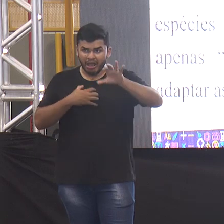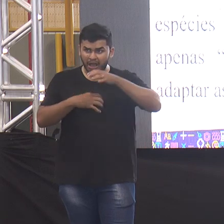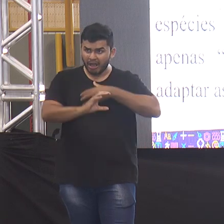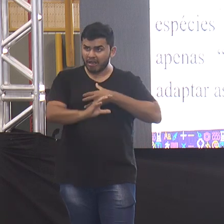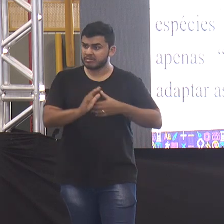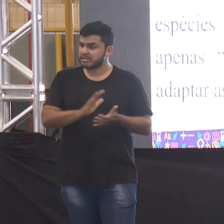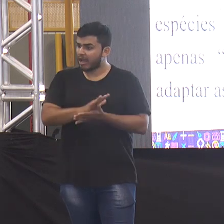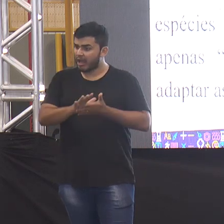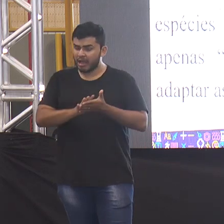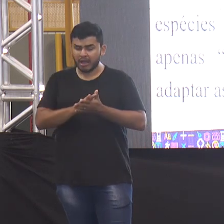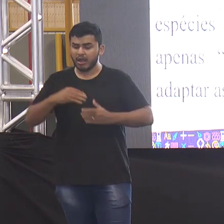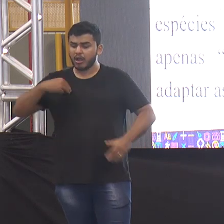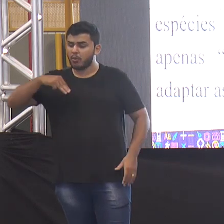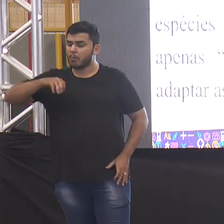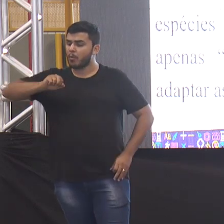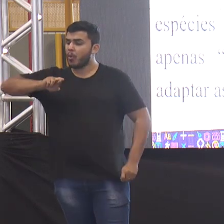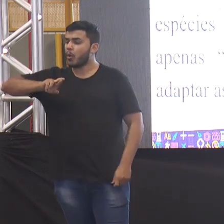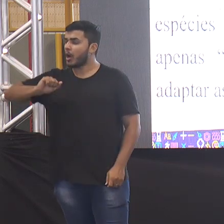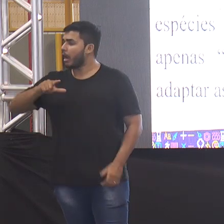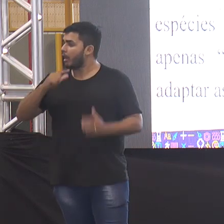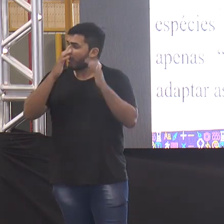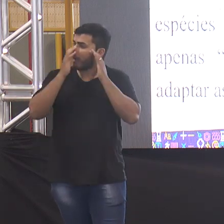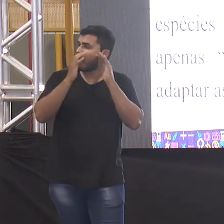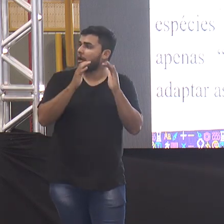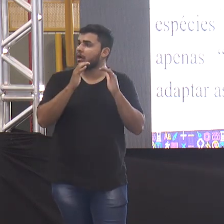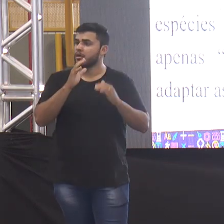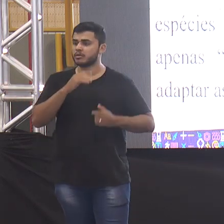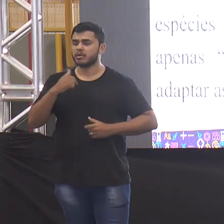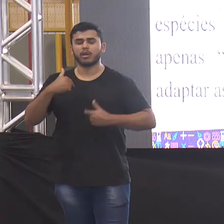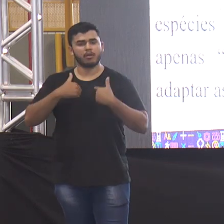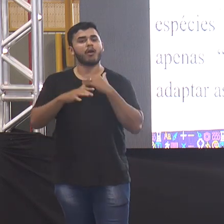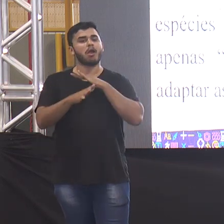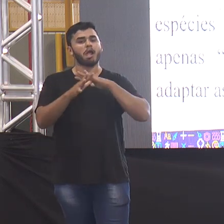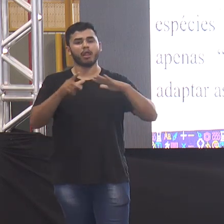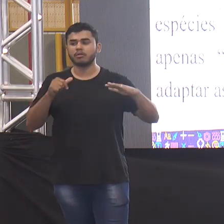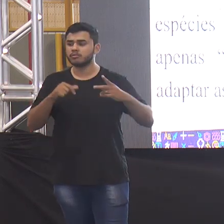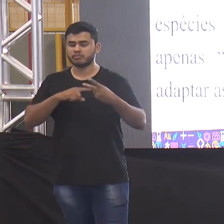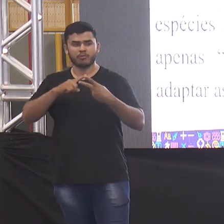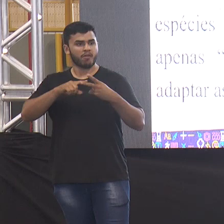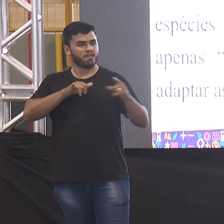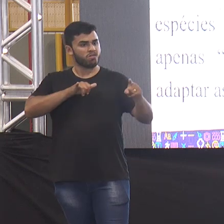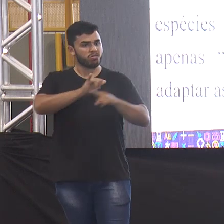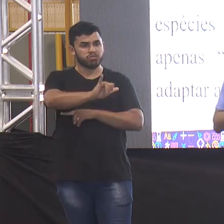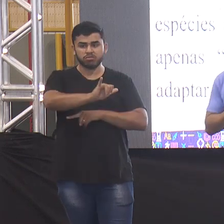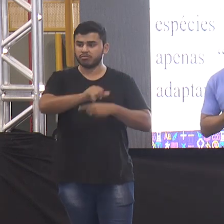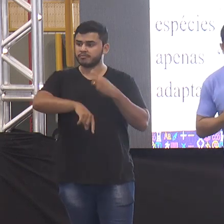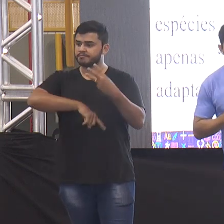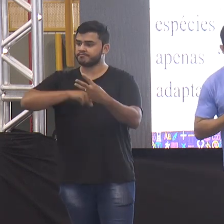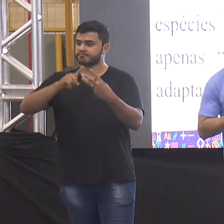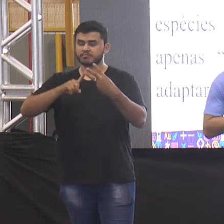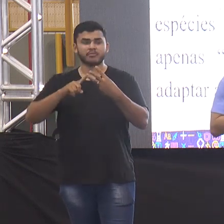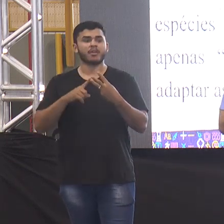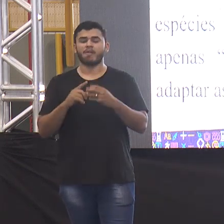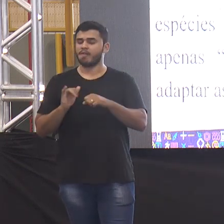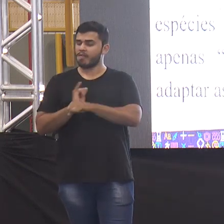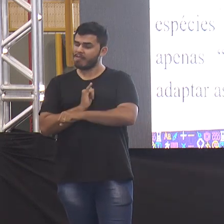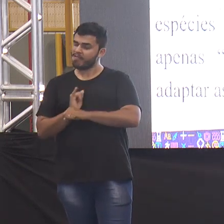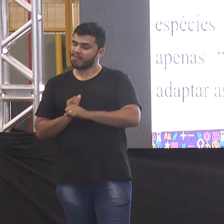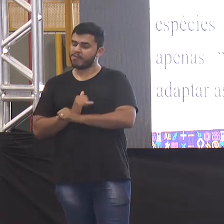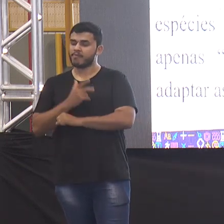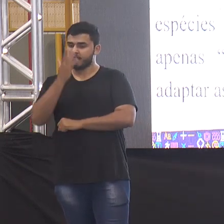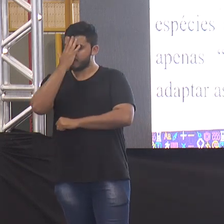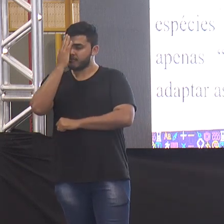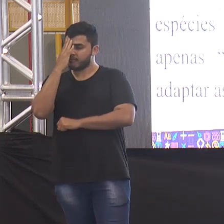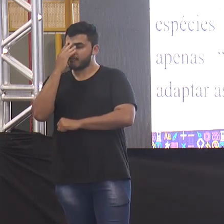João Romão não tem moral nenhuma. O João Romão rouba, o João Romão enrola, o João Romão trapaceia, o João